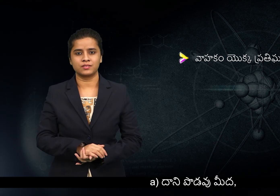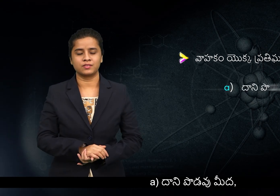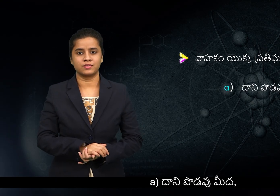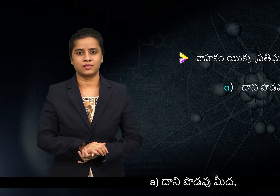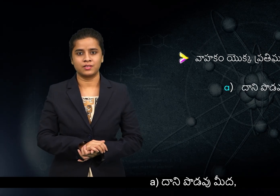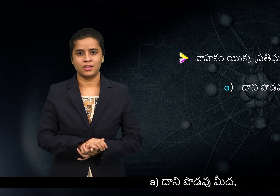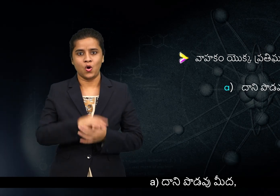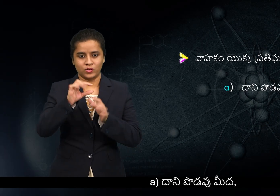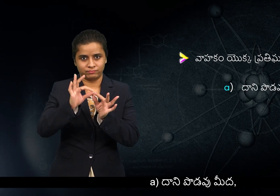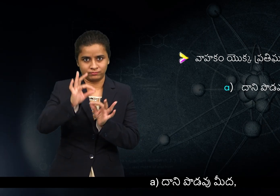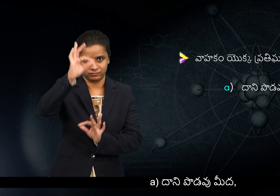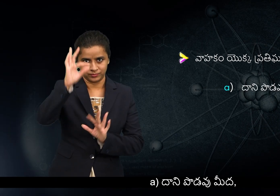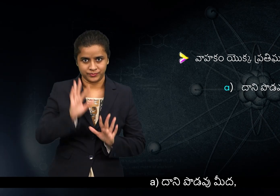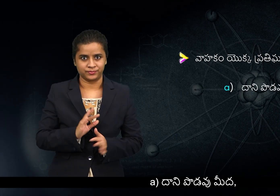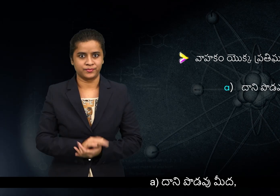దాని పొడవు మీద,